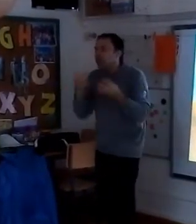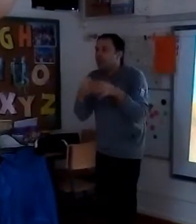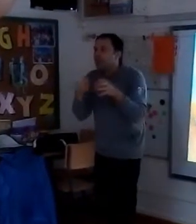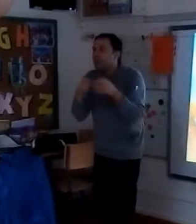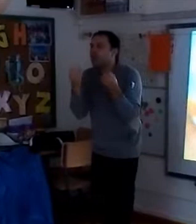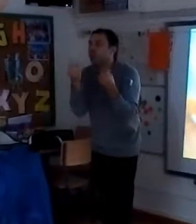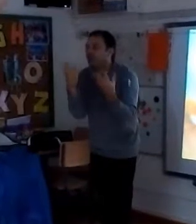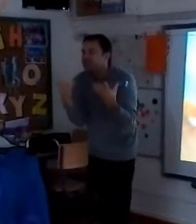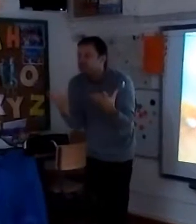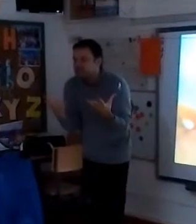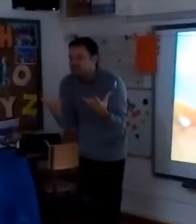En total, ¿cuántos huevos tenía ya?